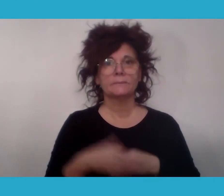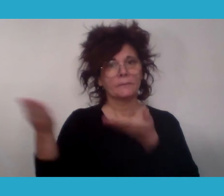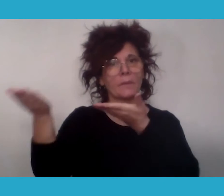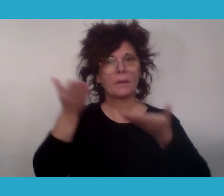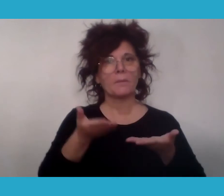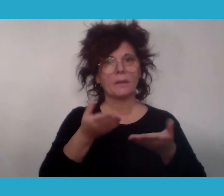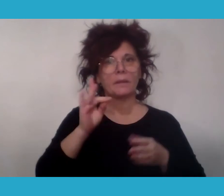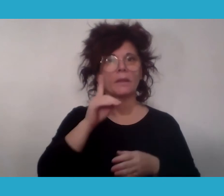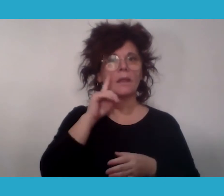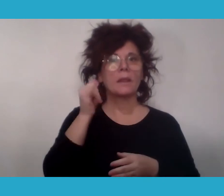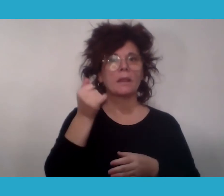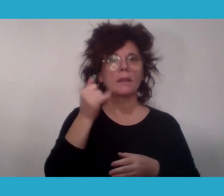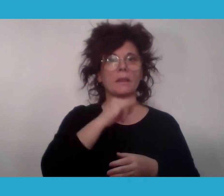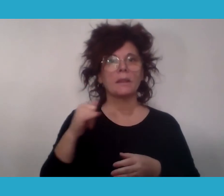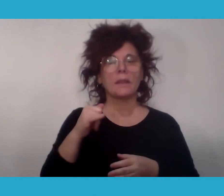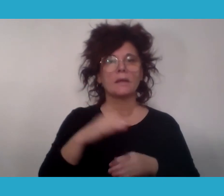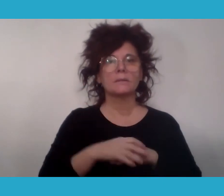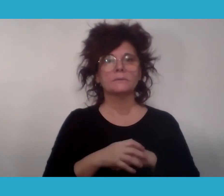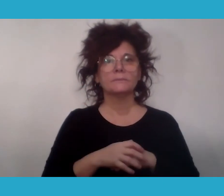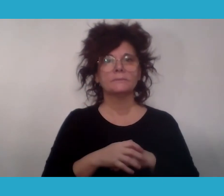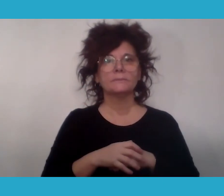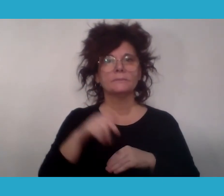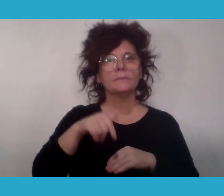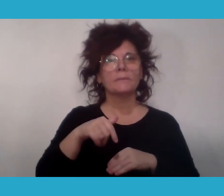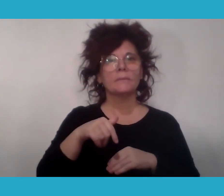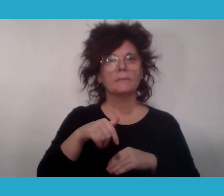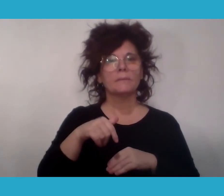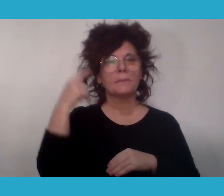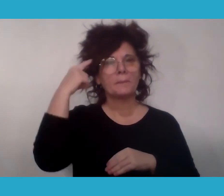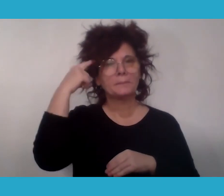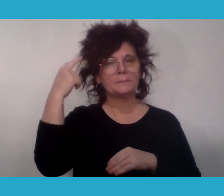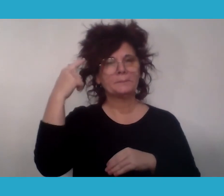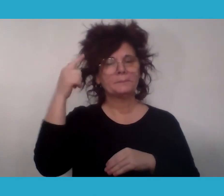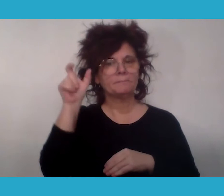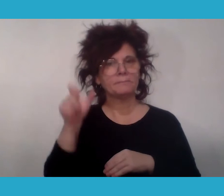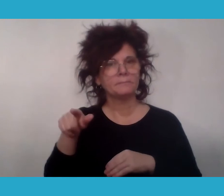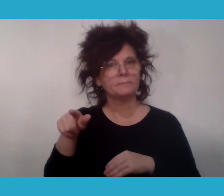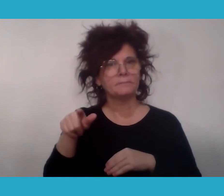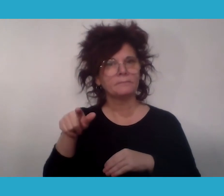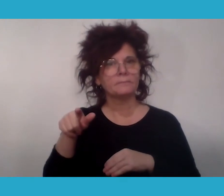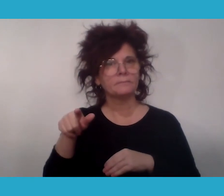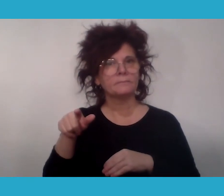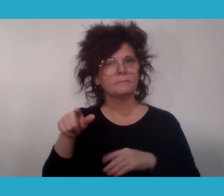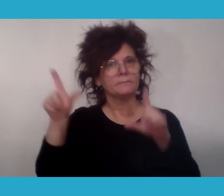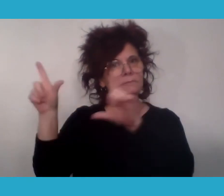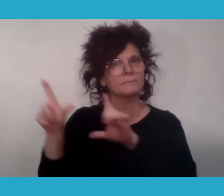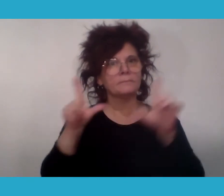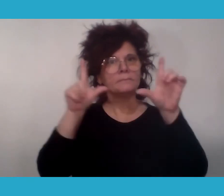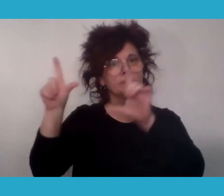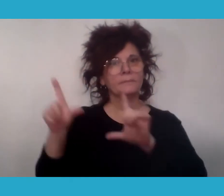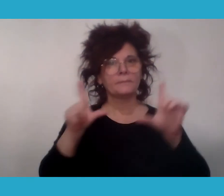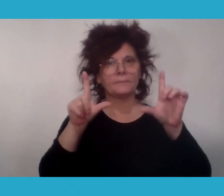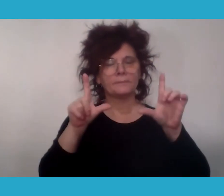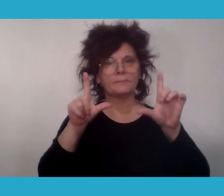Invitando al señor Díaz Jesús Ángel, toma intervención quien considera se proyecte paralelamente su exposición